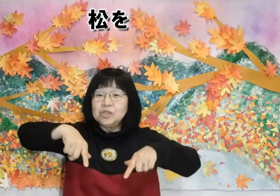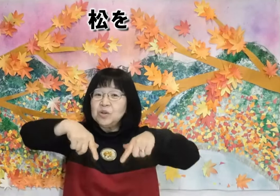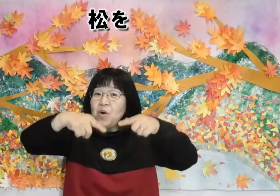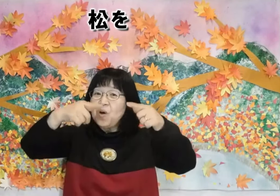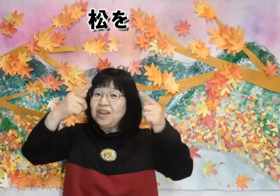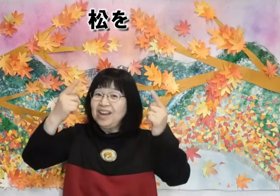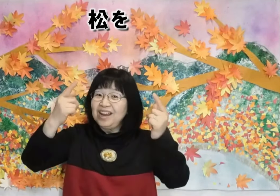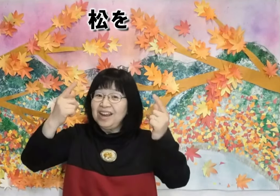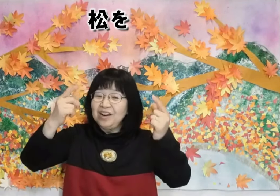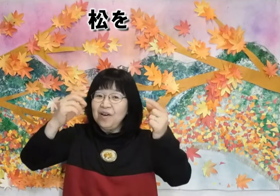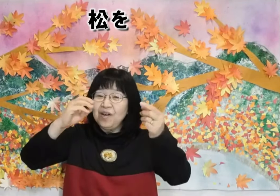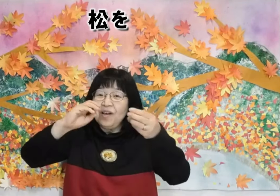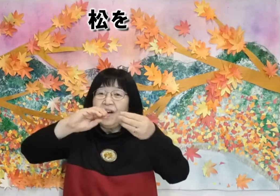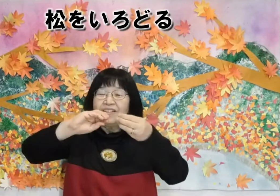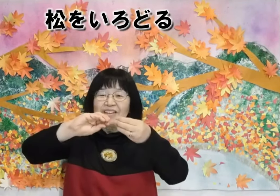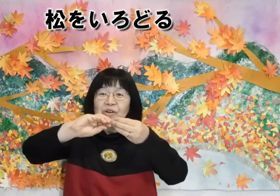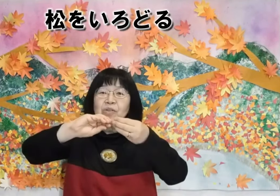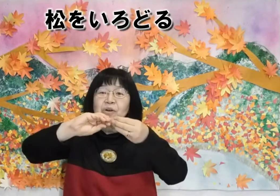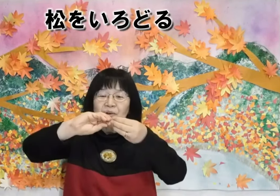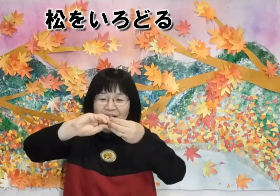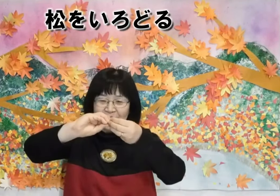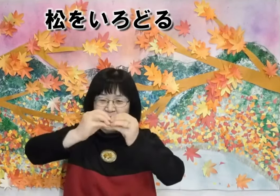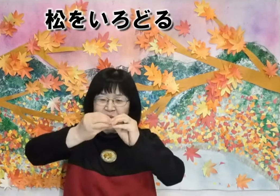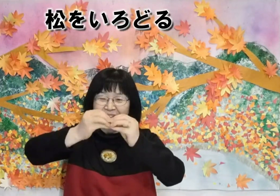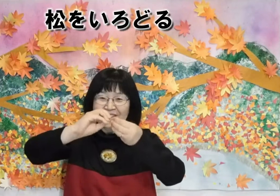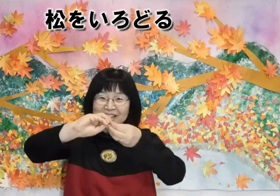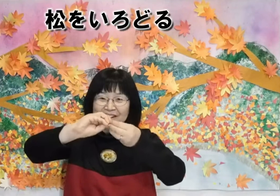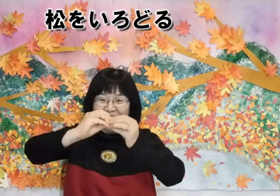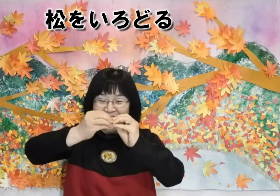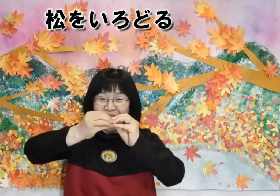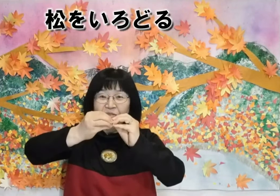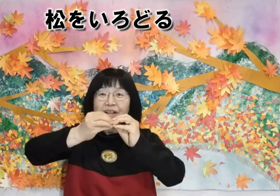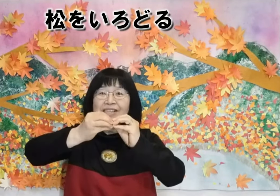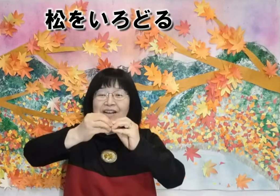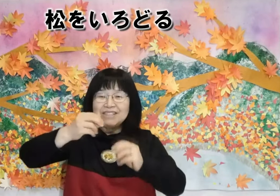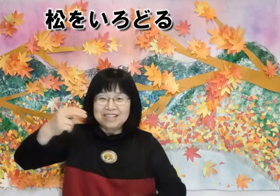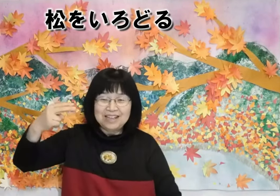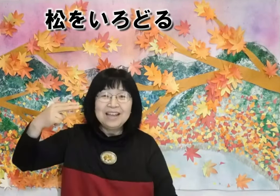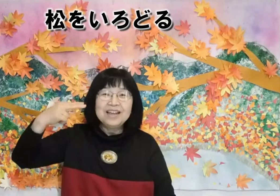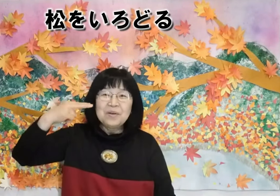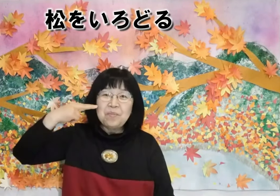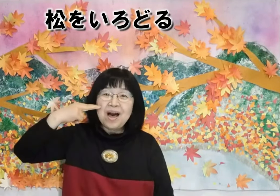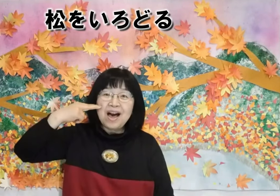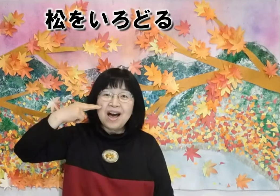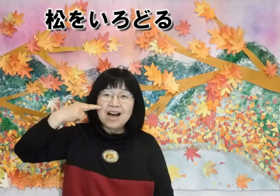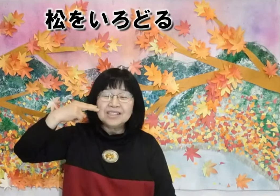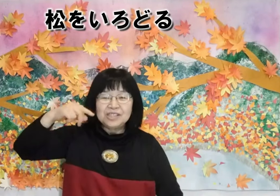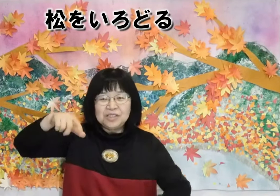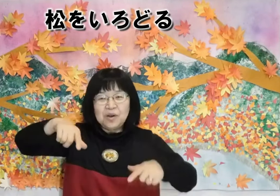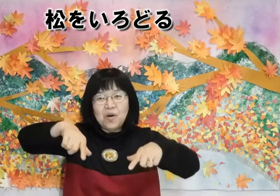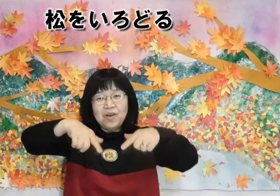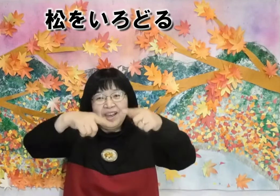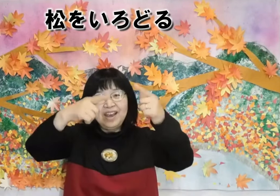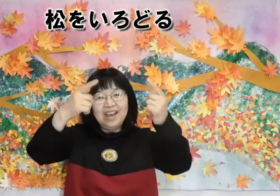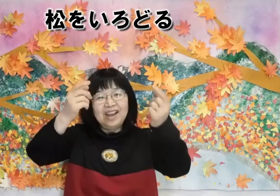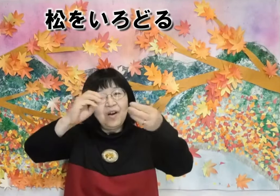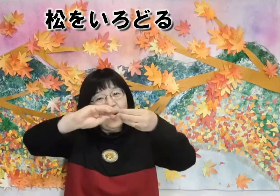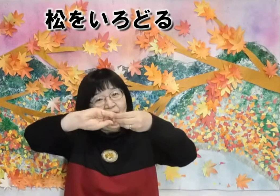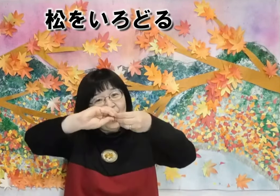松の色、彩るはこうなんですが、歌に合わせてね、松を